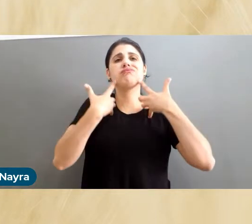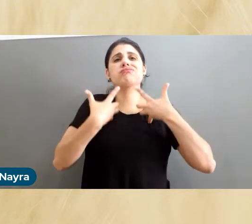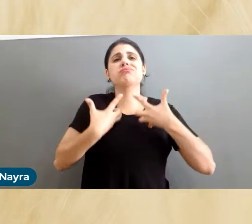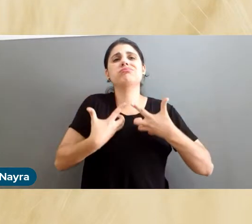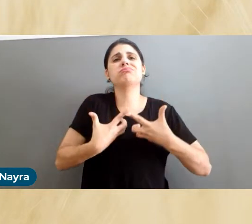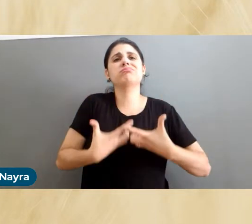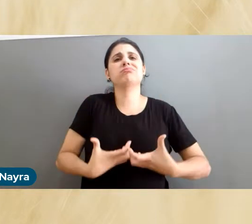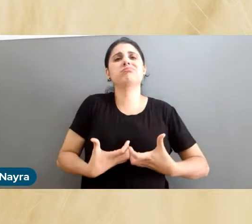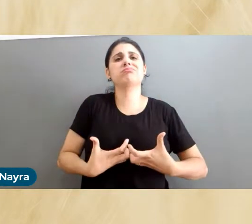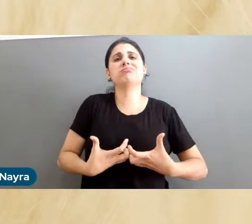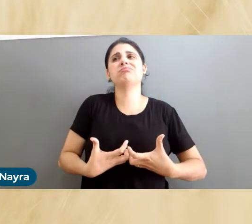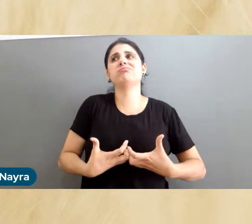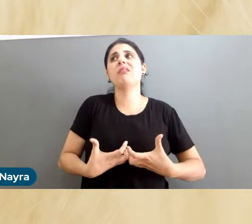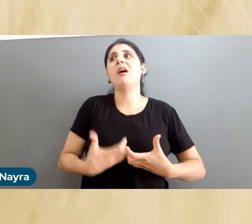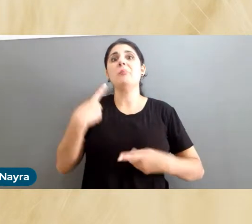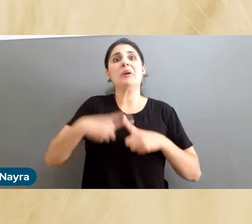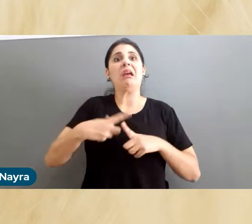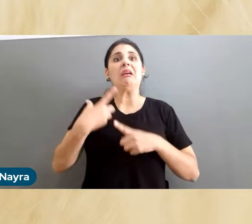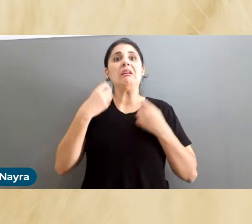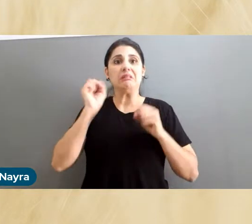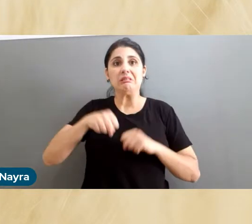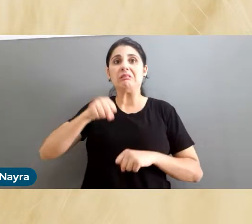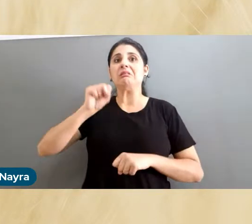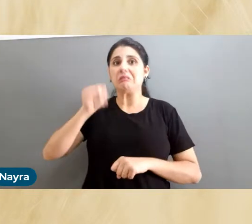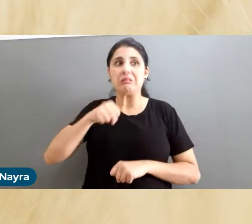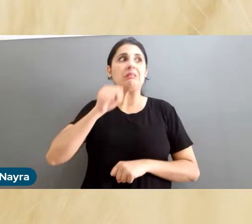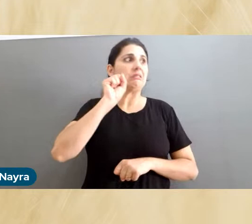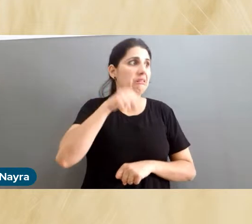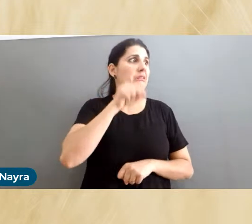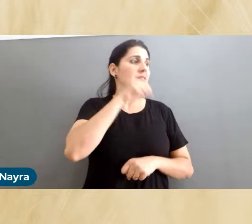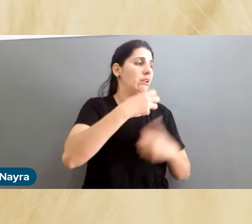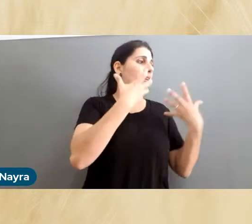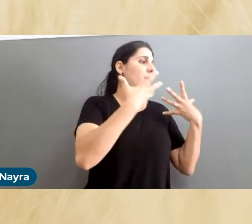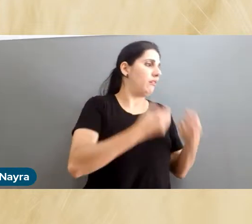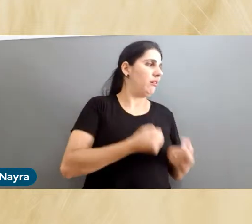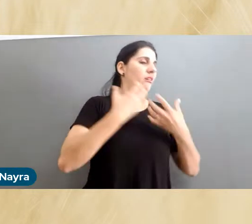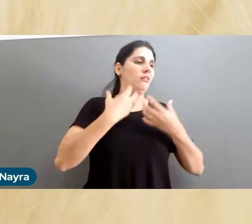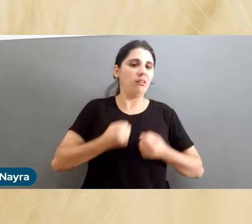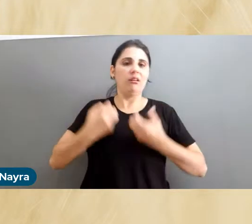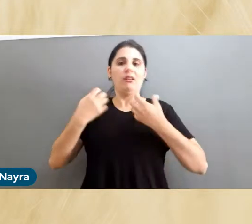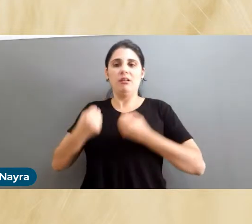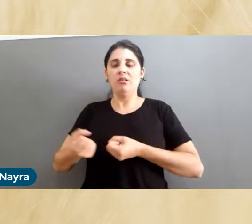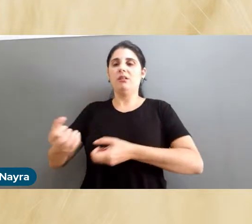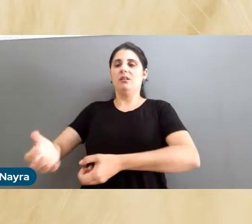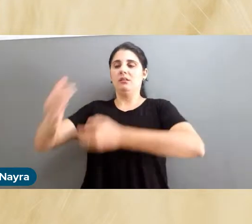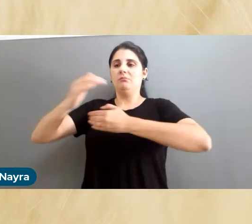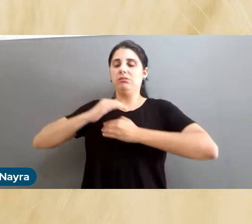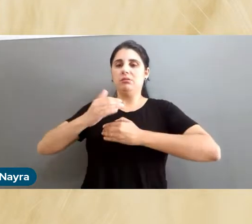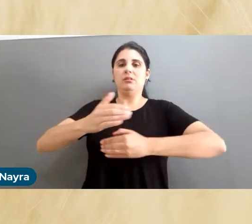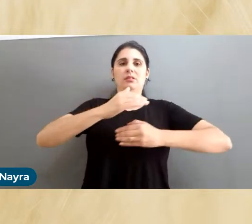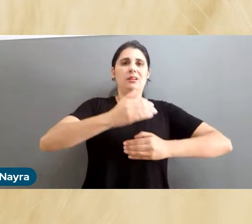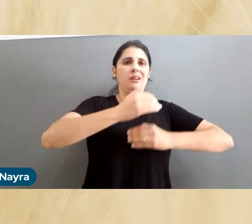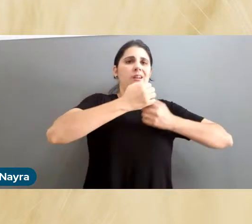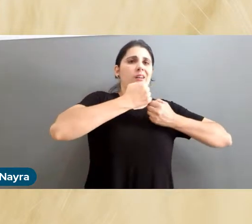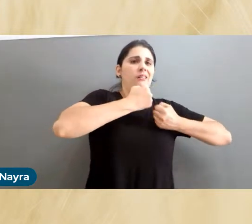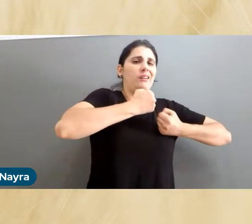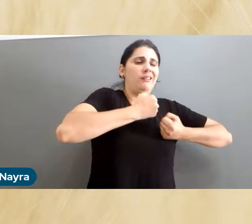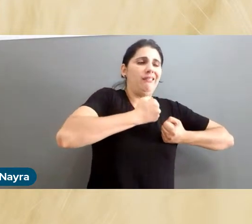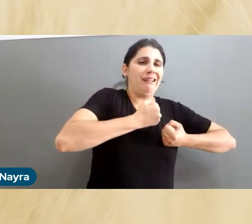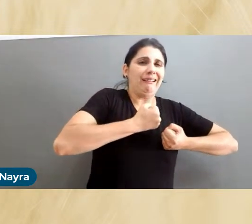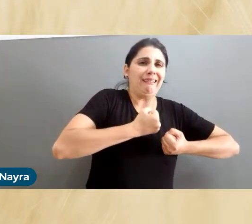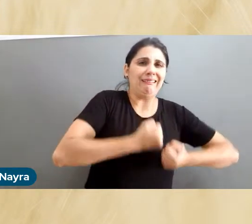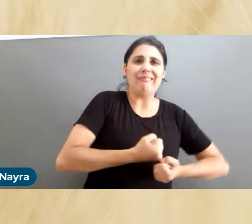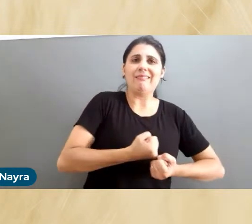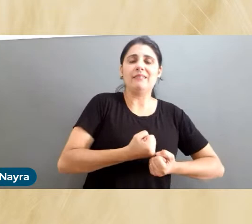demanda e acabam tornando a sua vida um verdadeiro caos de demandas, porque não sabem estabelecer a